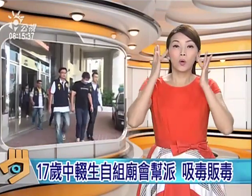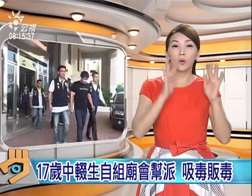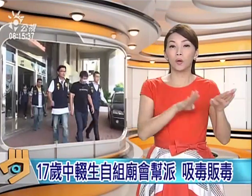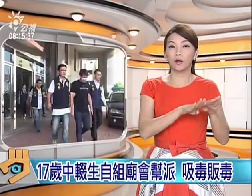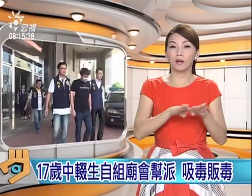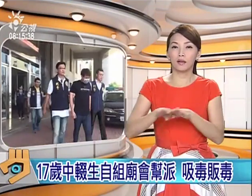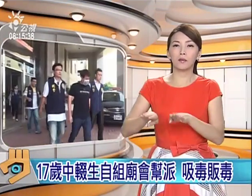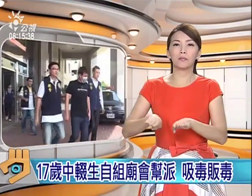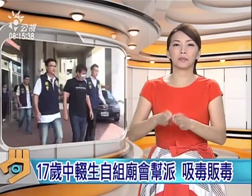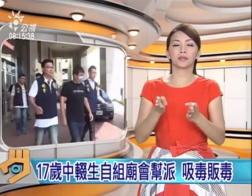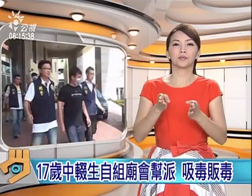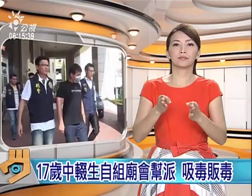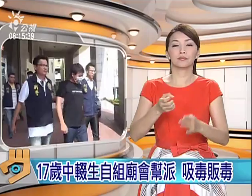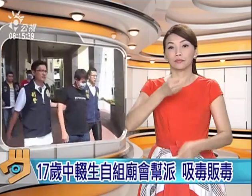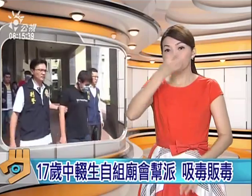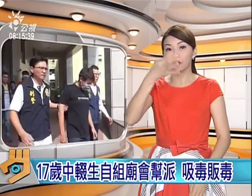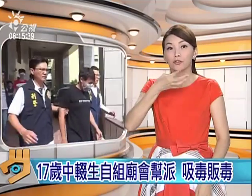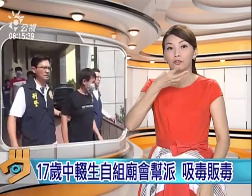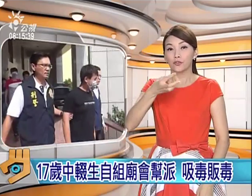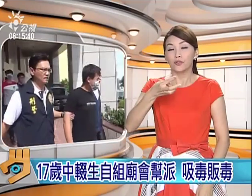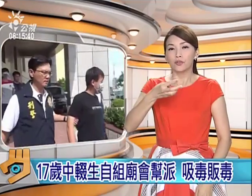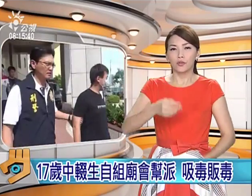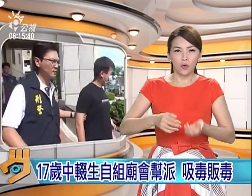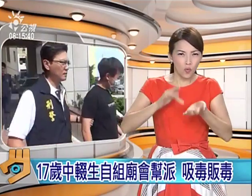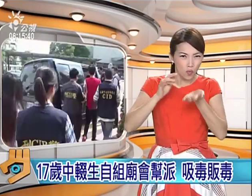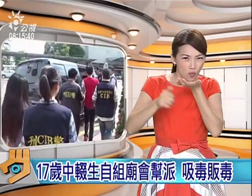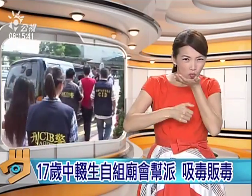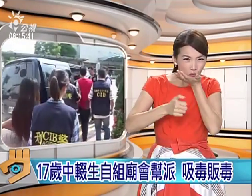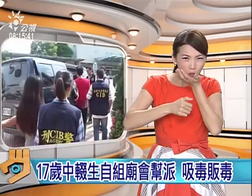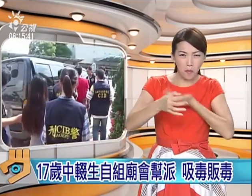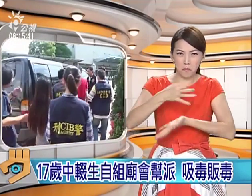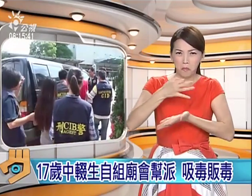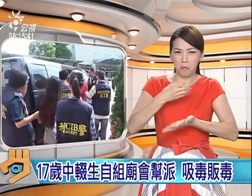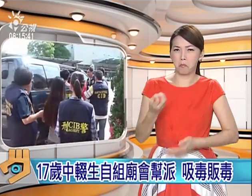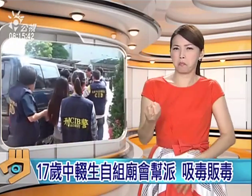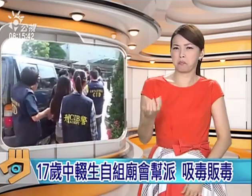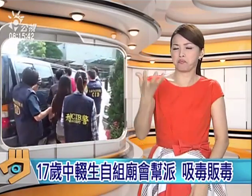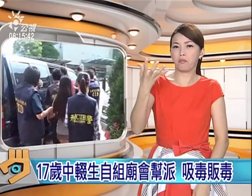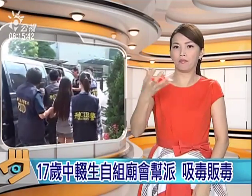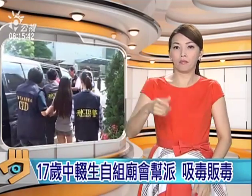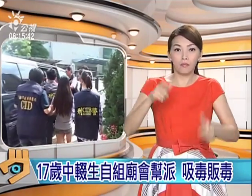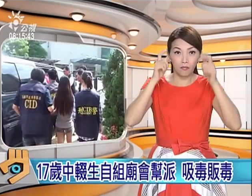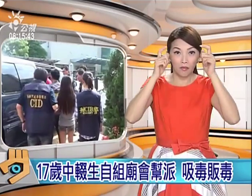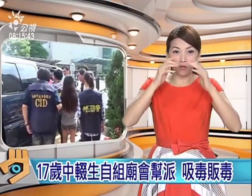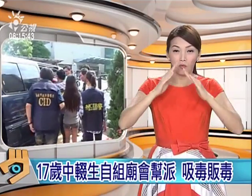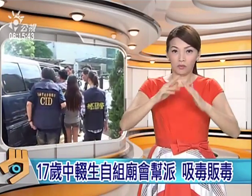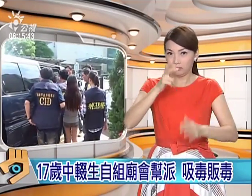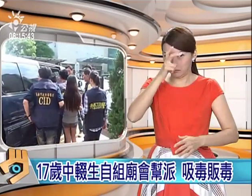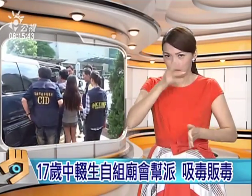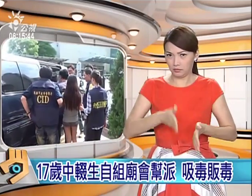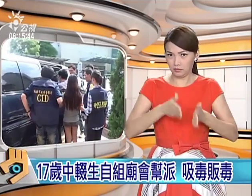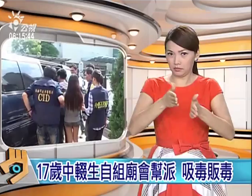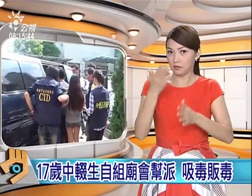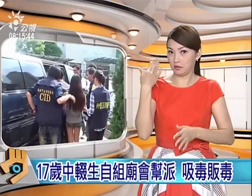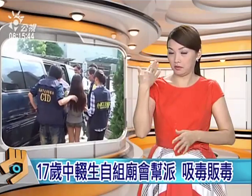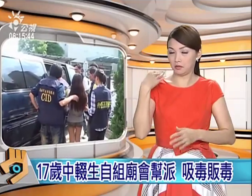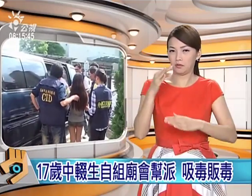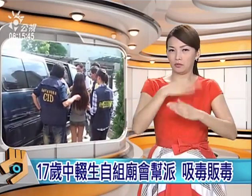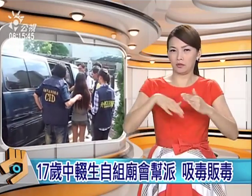暑假到了，未成年贩毒也更加活跃。高雄市警方追查过去曾经